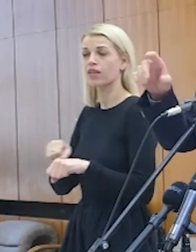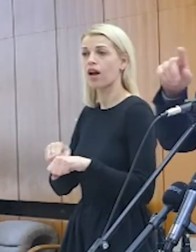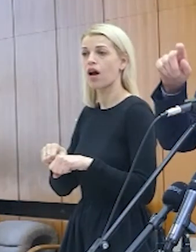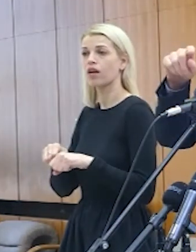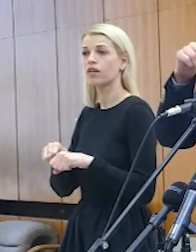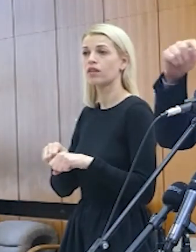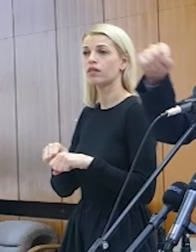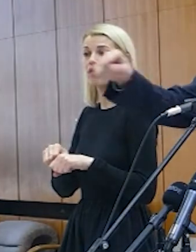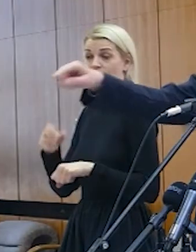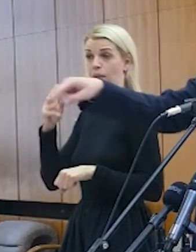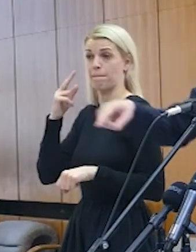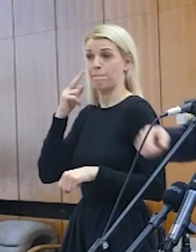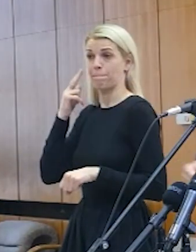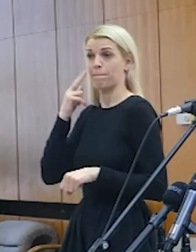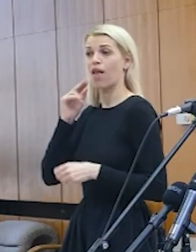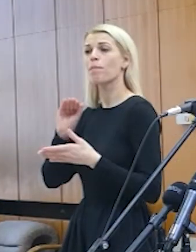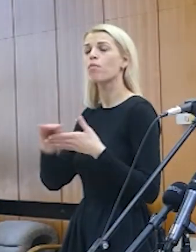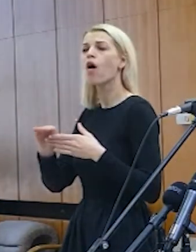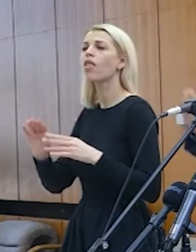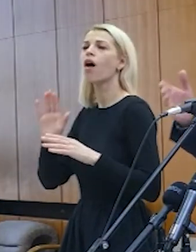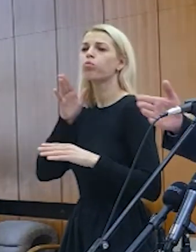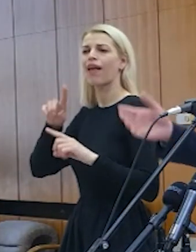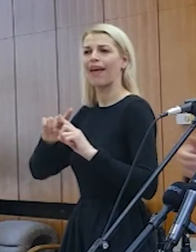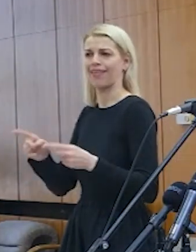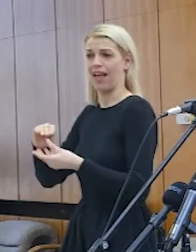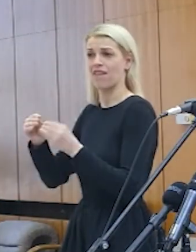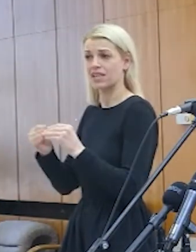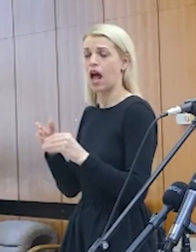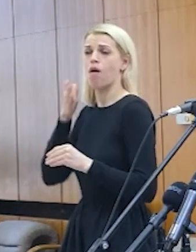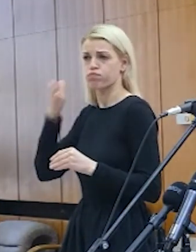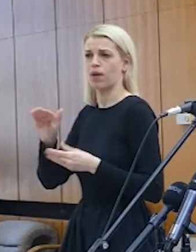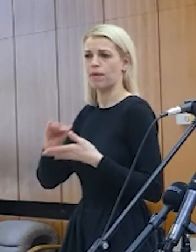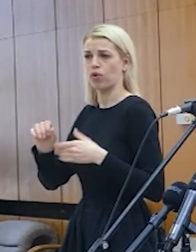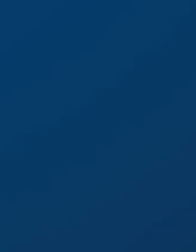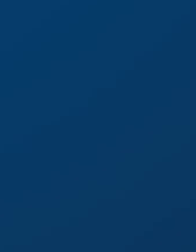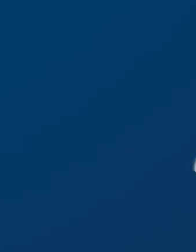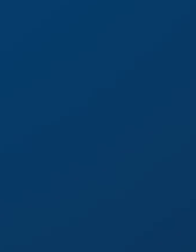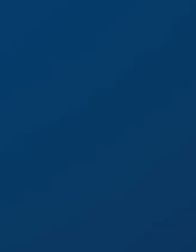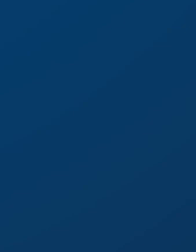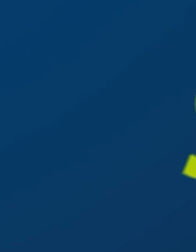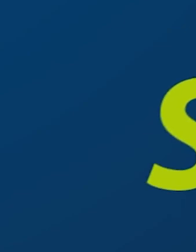okrem... Tá vláda bude kvôli iným veciam dôležitejším, ale tam možno prejde aj toto.